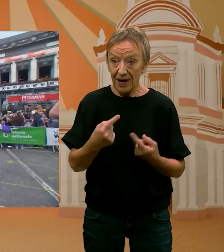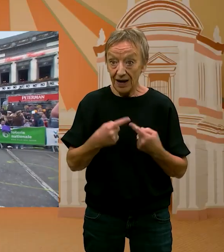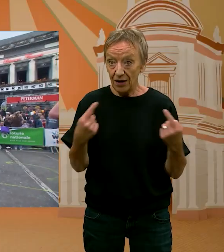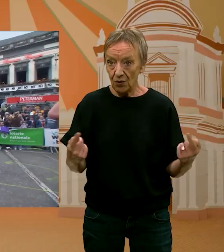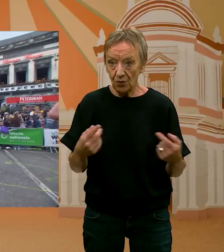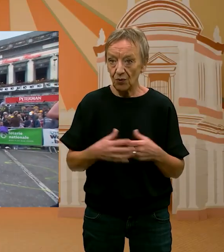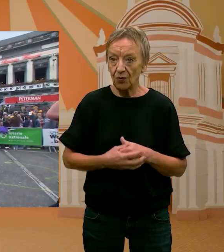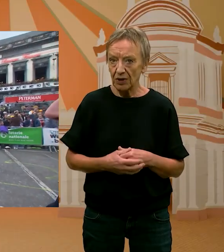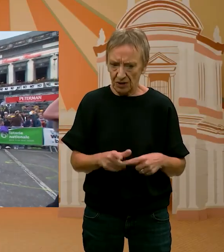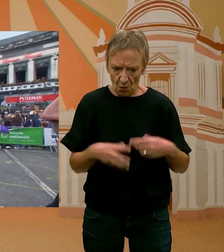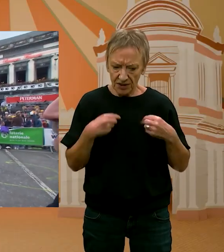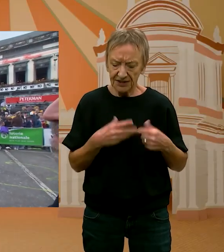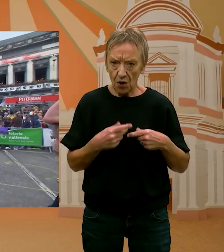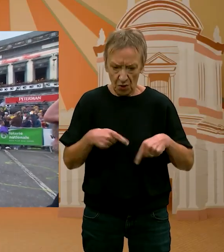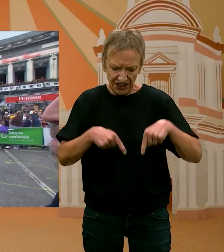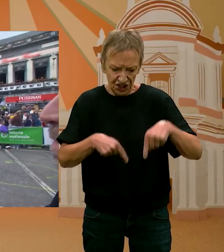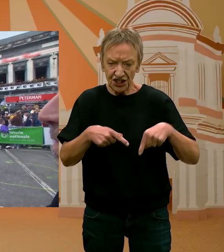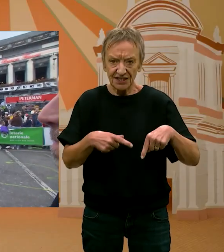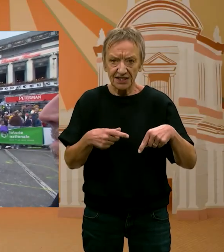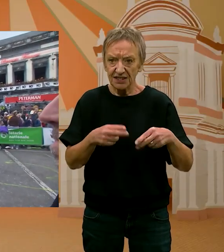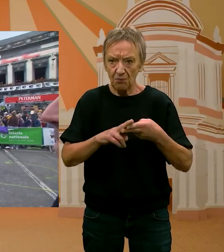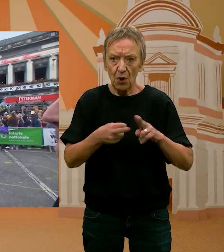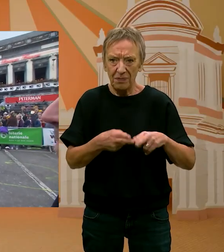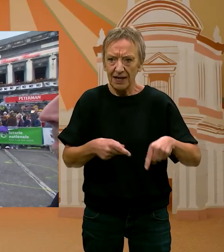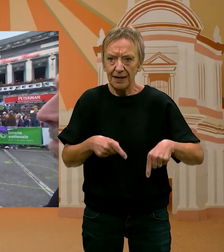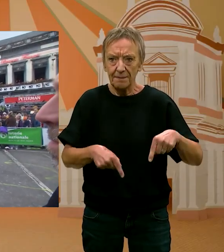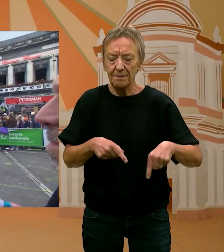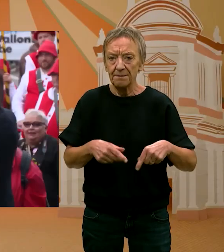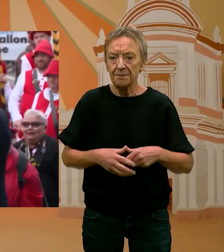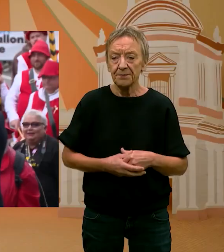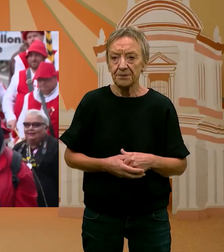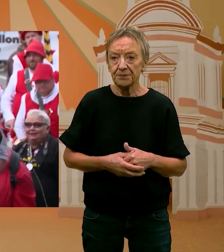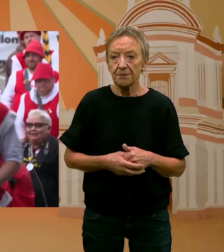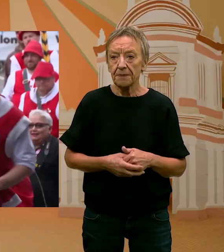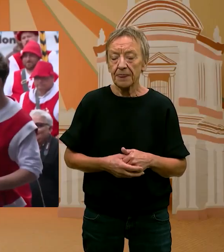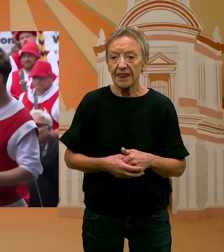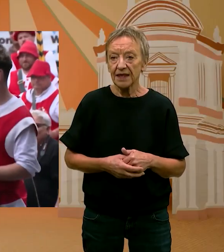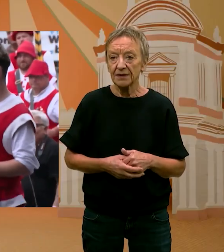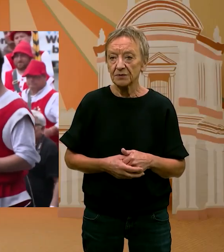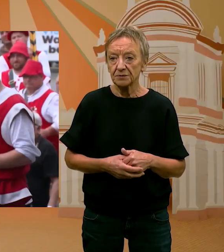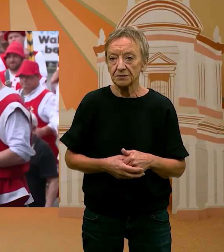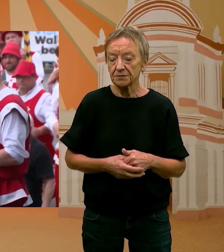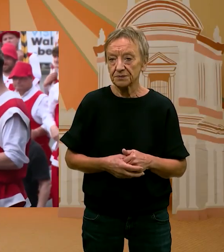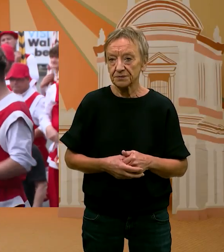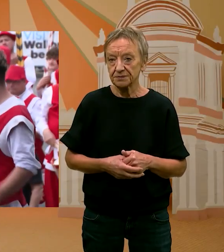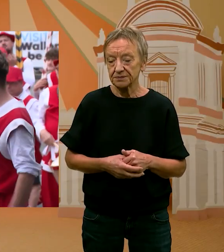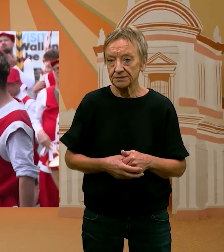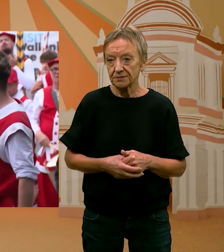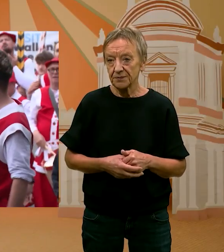voilà, donc après, j'avais dit, j'écoute, moi, on va se battre, mais tu me harcèles, tu viens me mettre dans les coins, comme ça, voilà. Il était